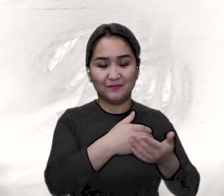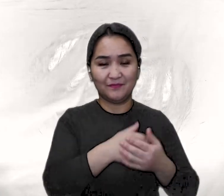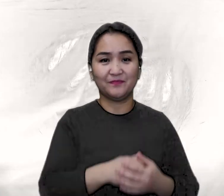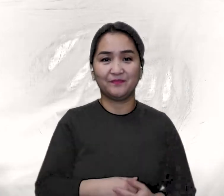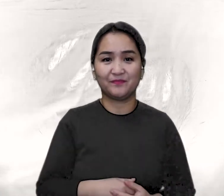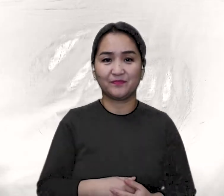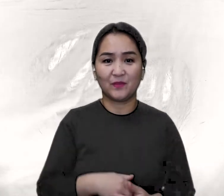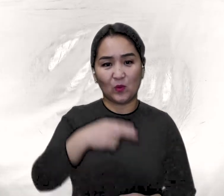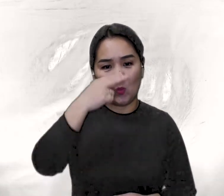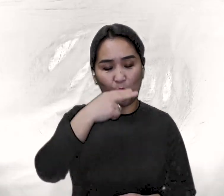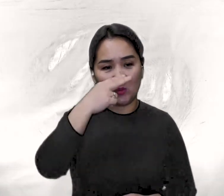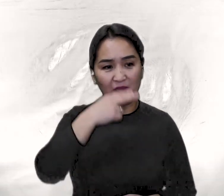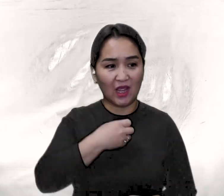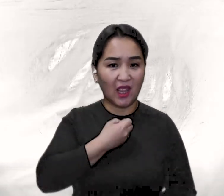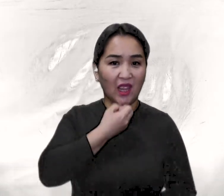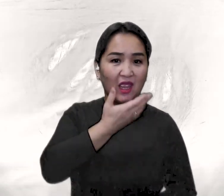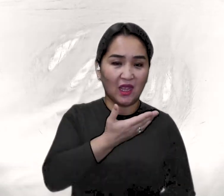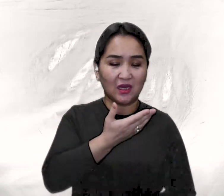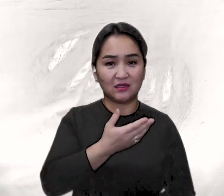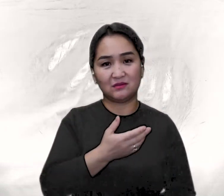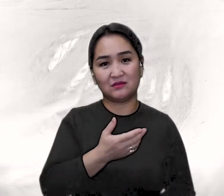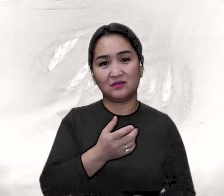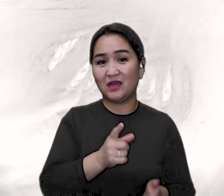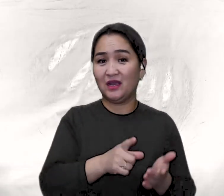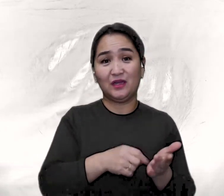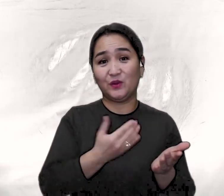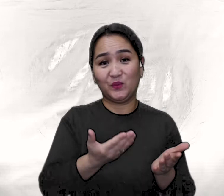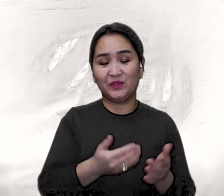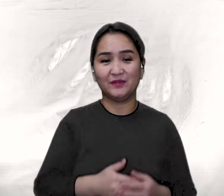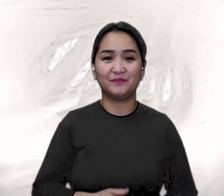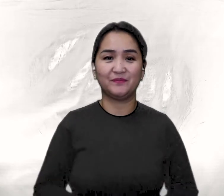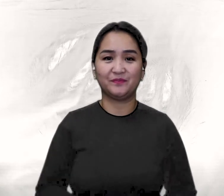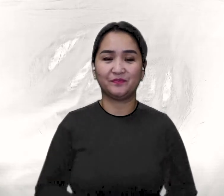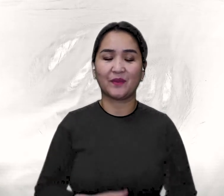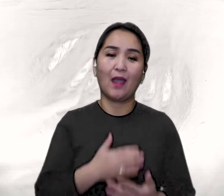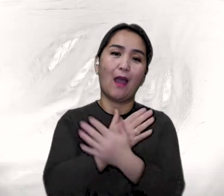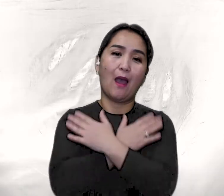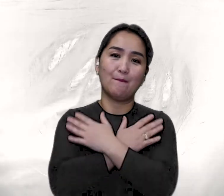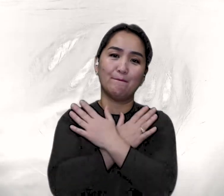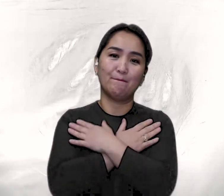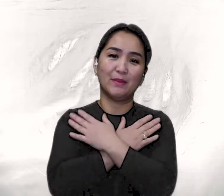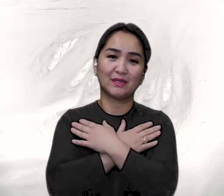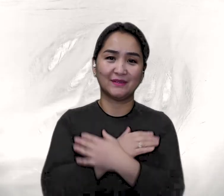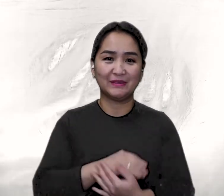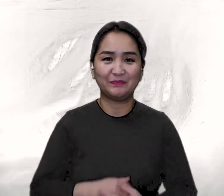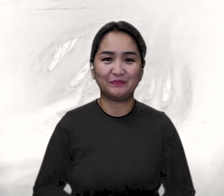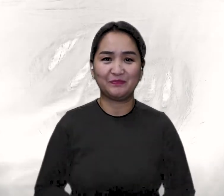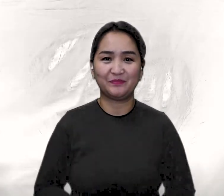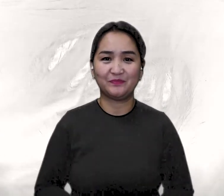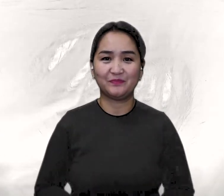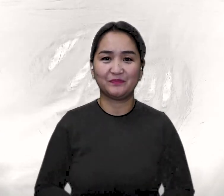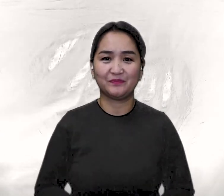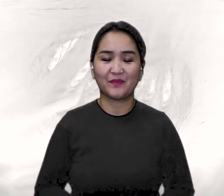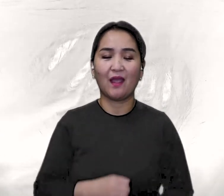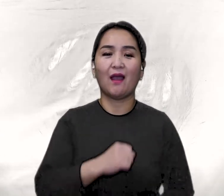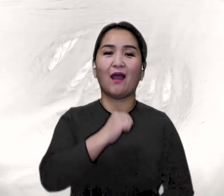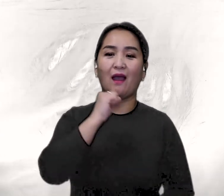хоёр таварндаа явдлаа ярих тийм юм байхгүй тэгэл одоо. Бүх амар амар. Аа. Аа. Гоё юм